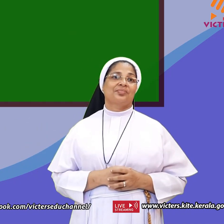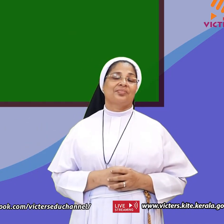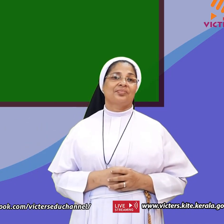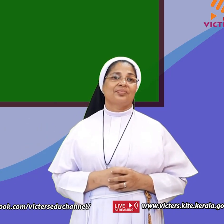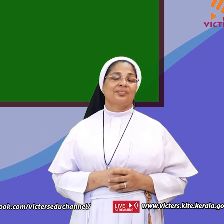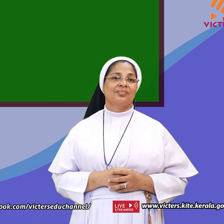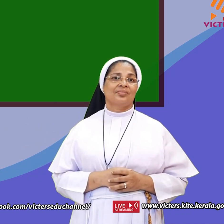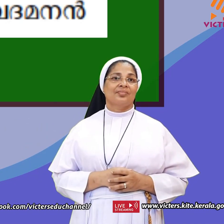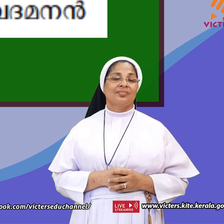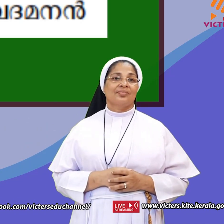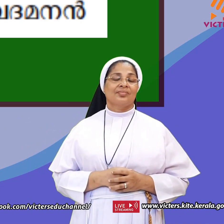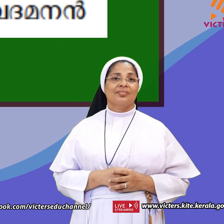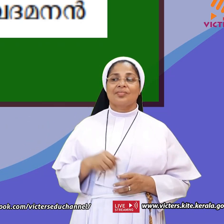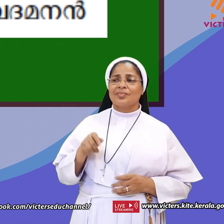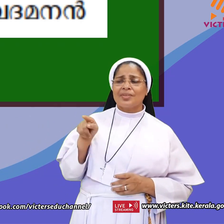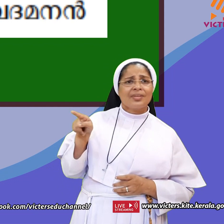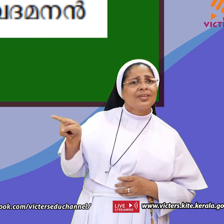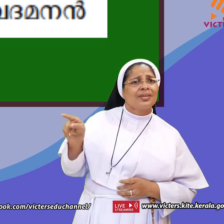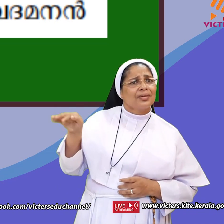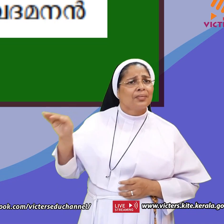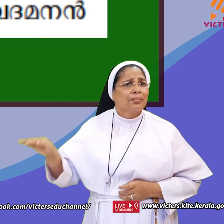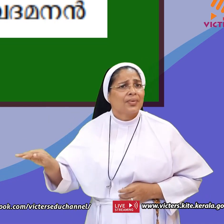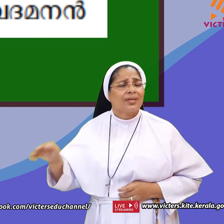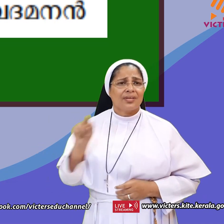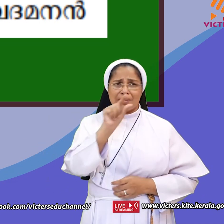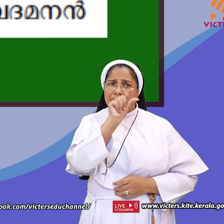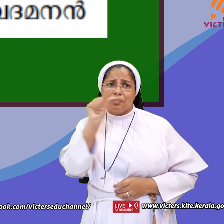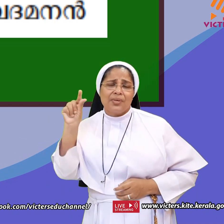ആ ബാലൻ്റെ പേര് സർവധമനൻ എന്നാണ്.